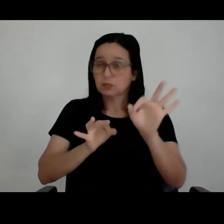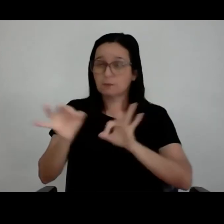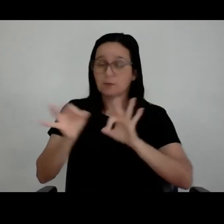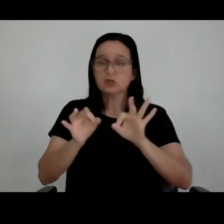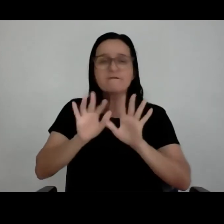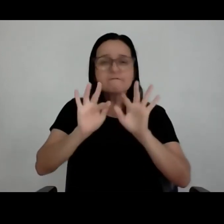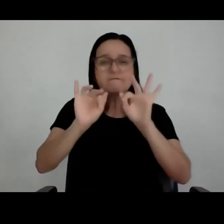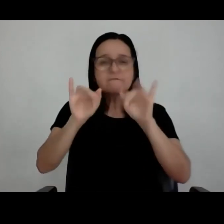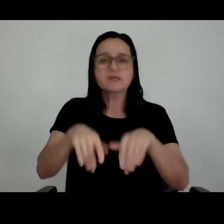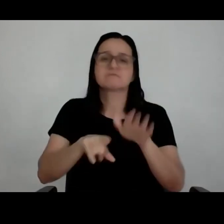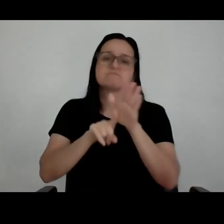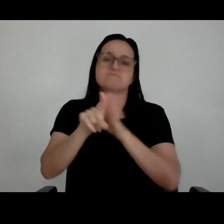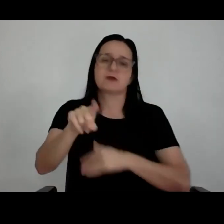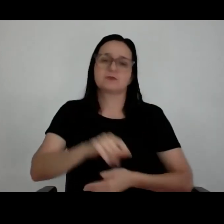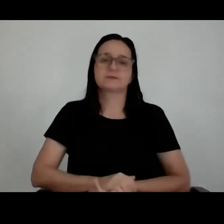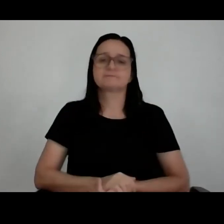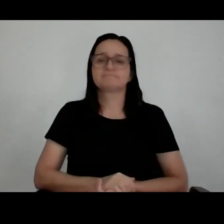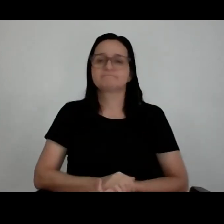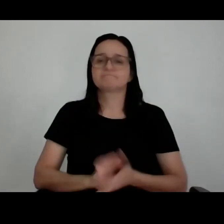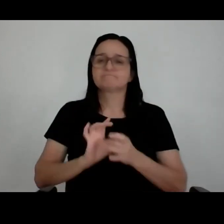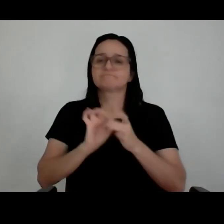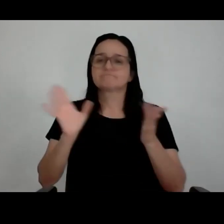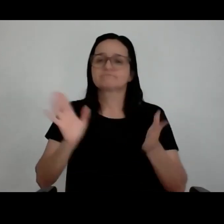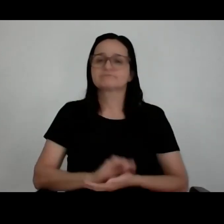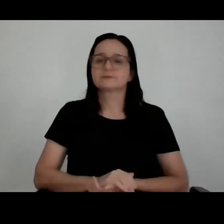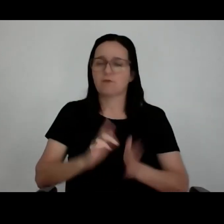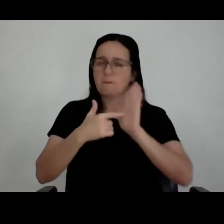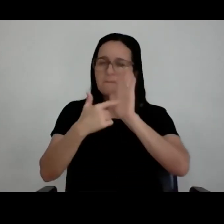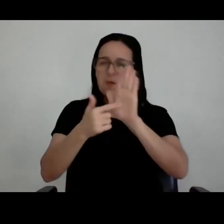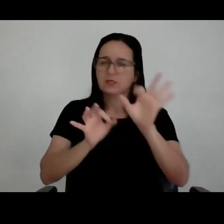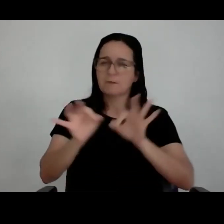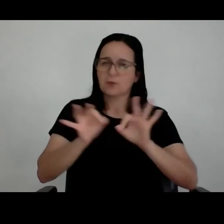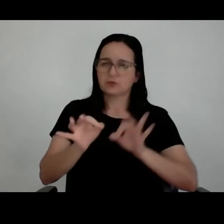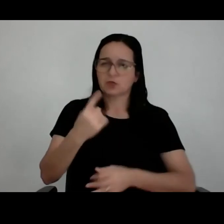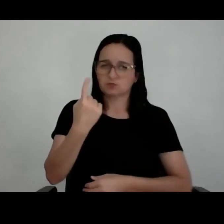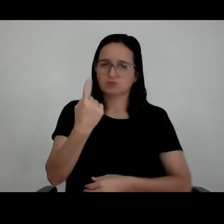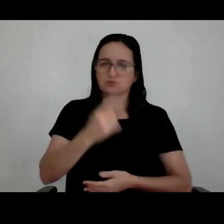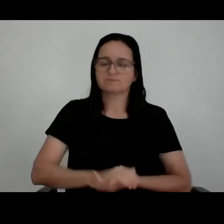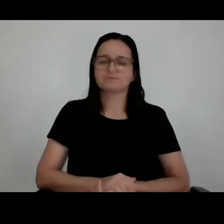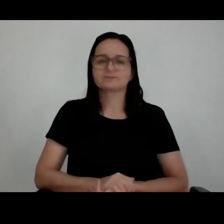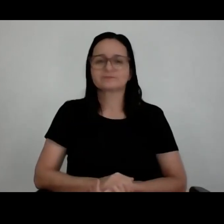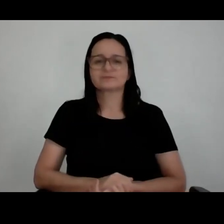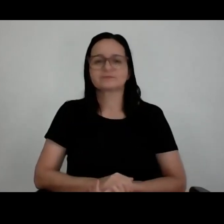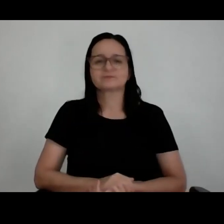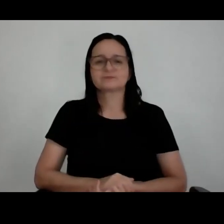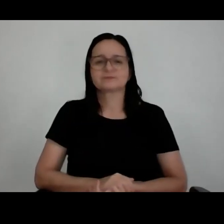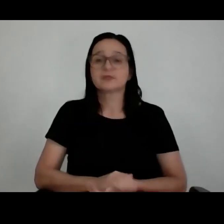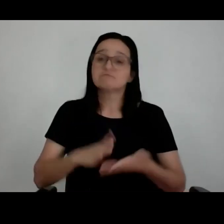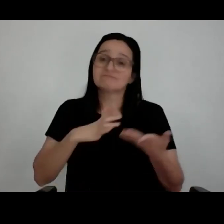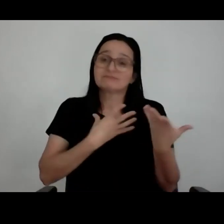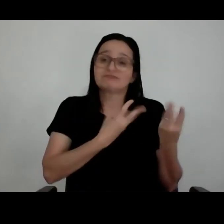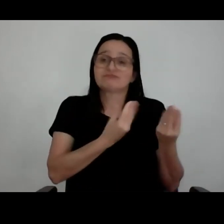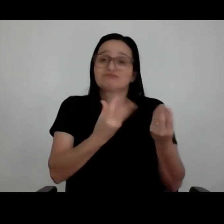no final a gente vem com as perguntas. Pode ficar à vontade. Vou mostrar só mais um... Vou mostrar só um projeto aqui. Tem muitos, né?